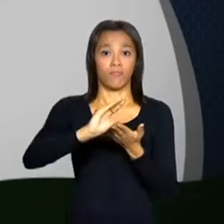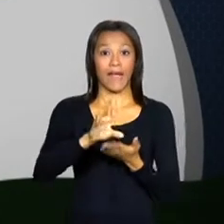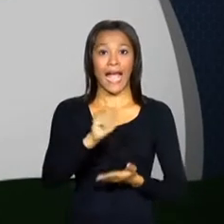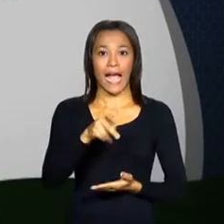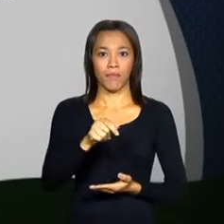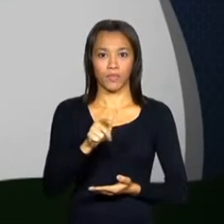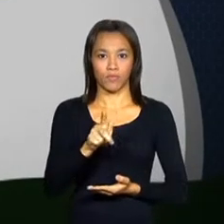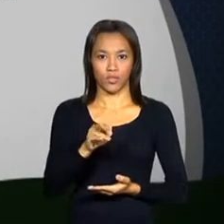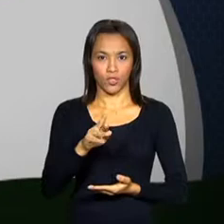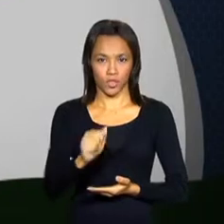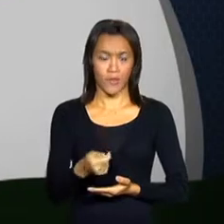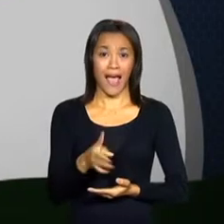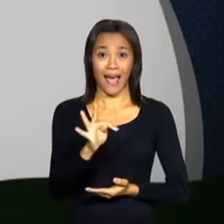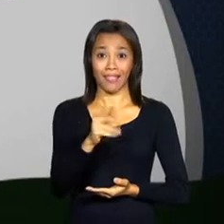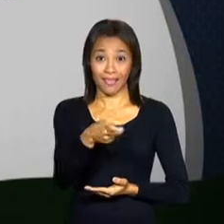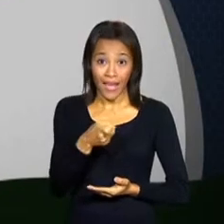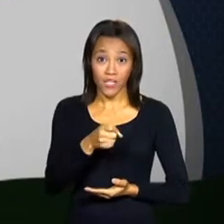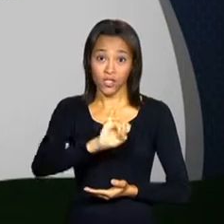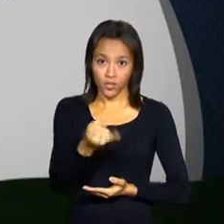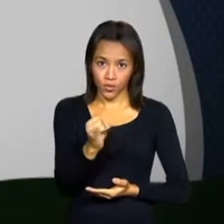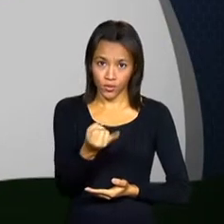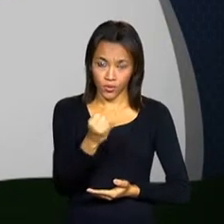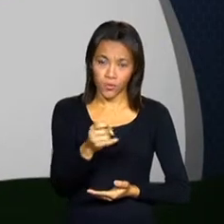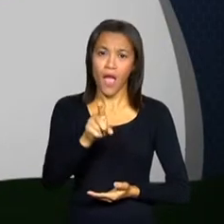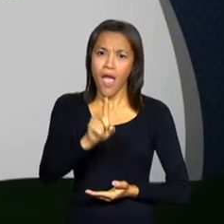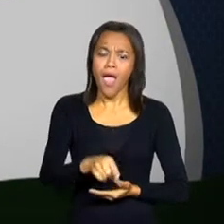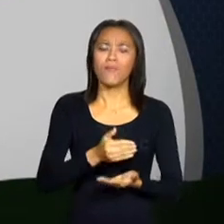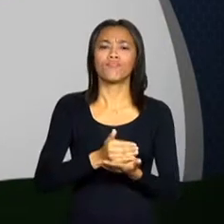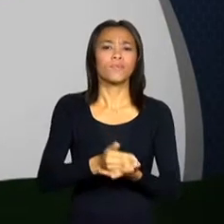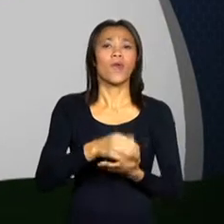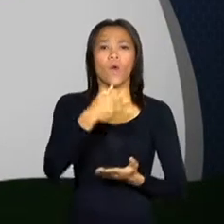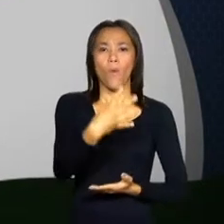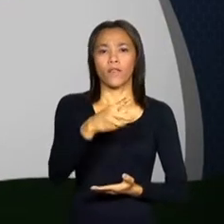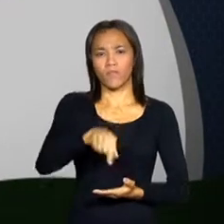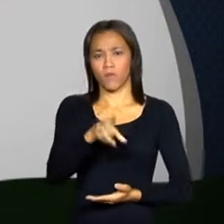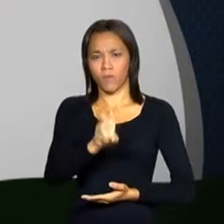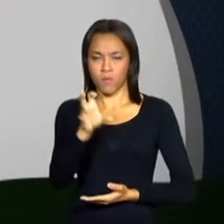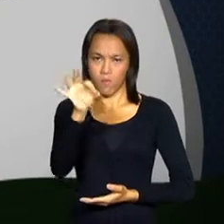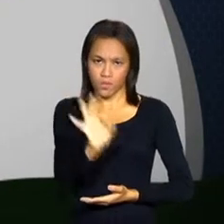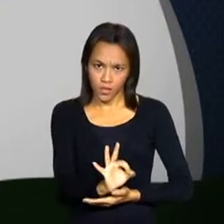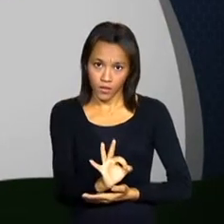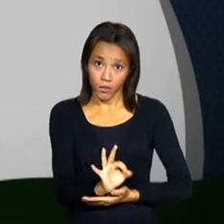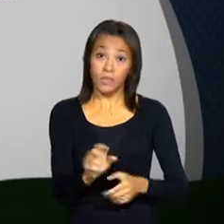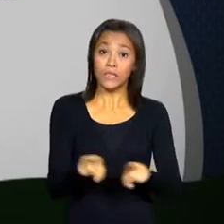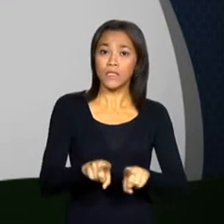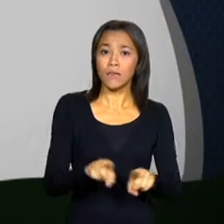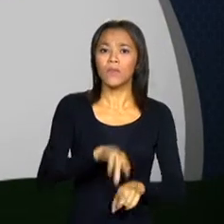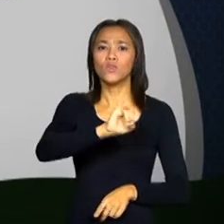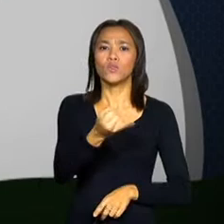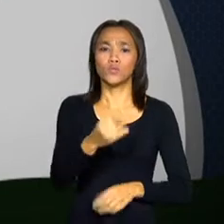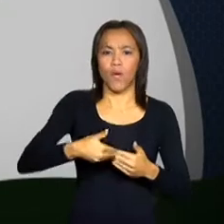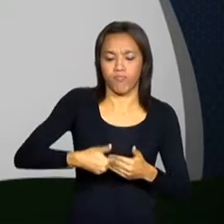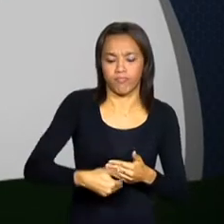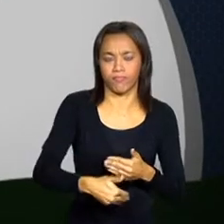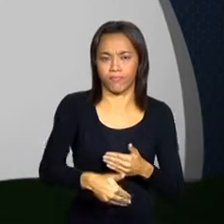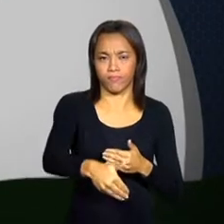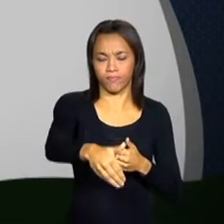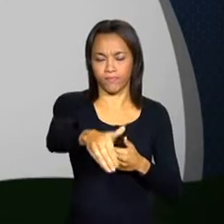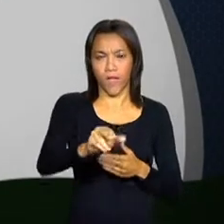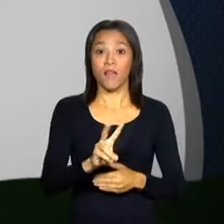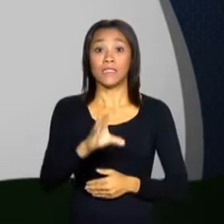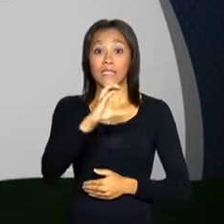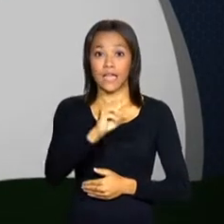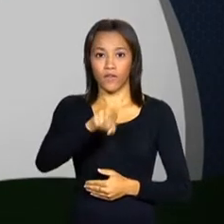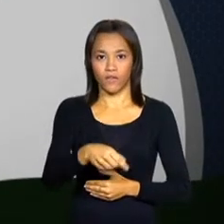de giro. A taxa anual de juros será a partir de 4,5% e a taxa de juros de longo prazo,